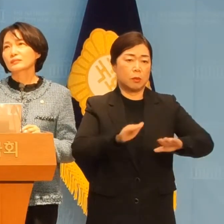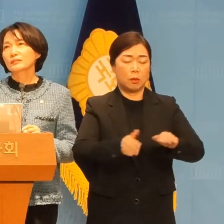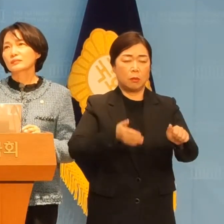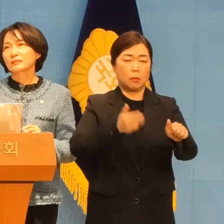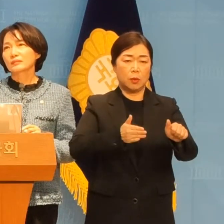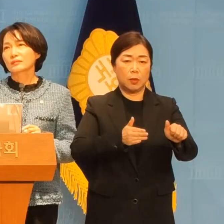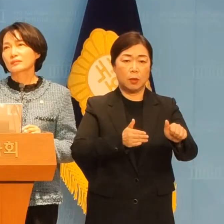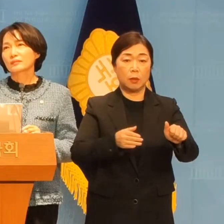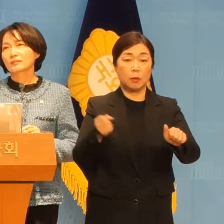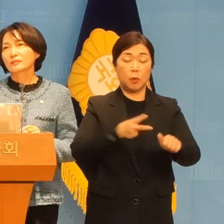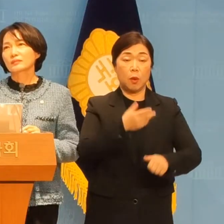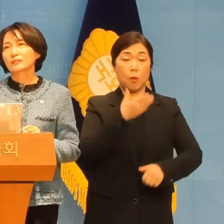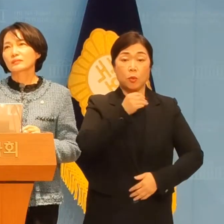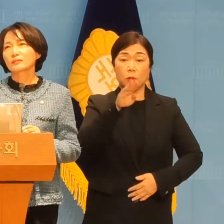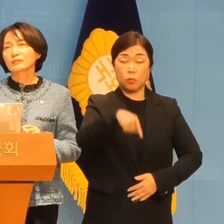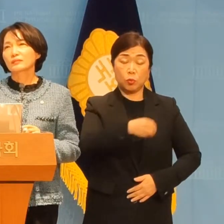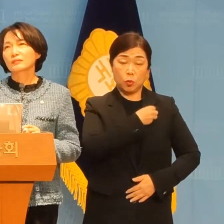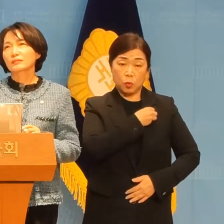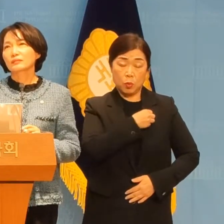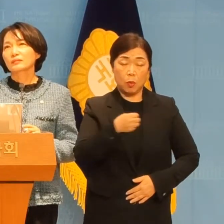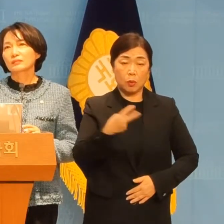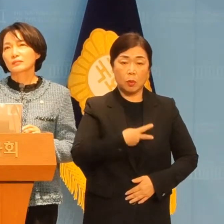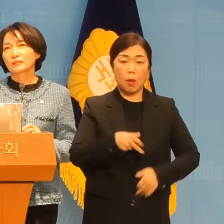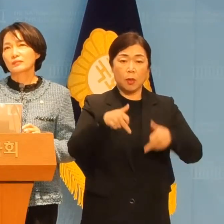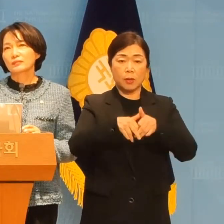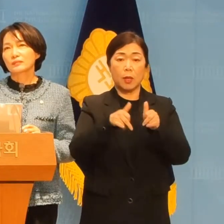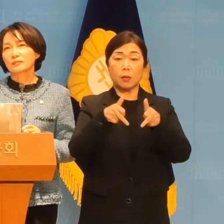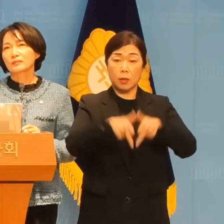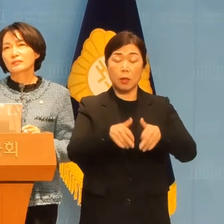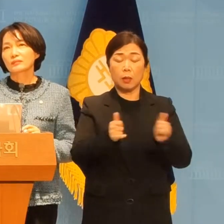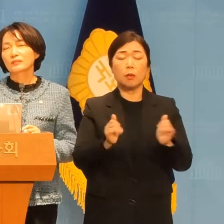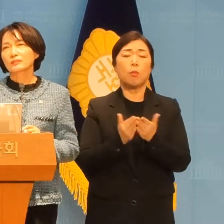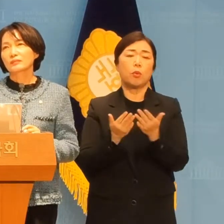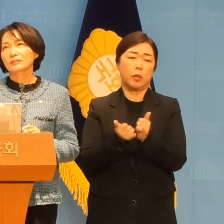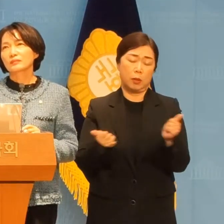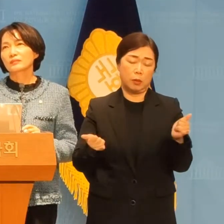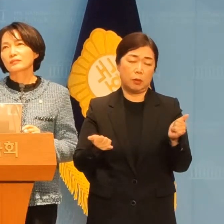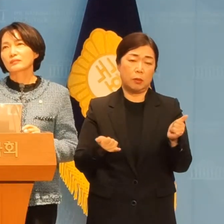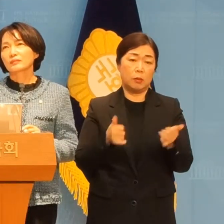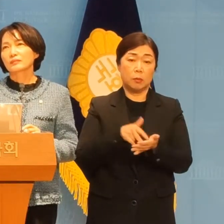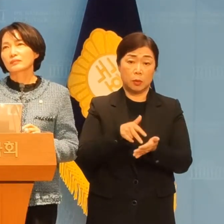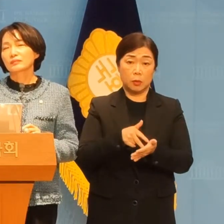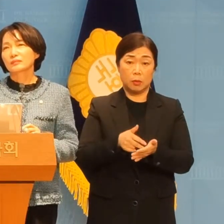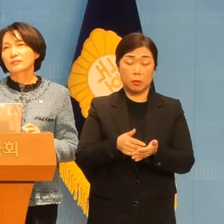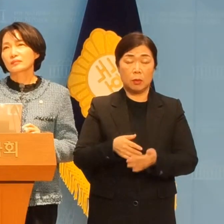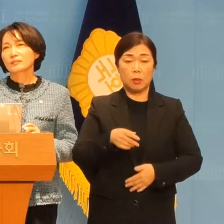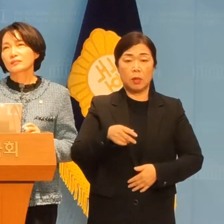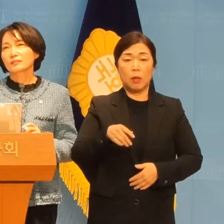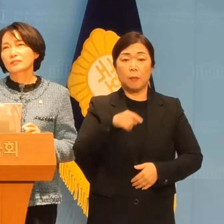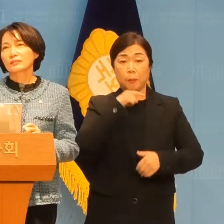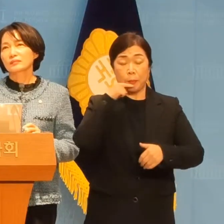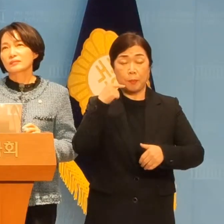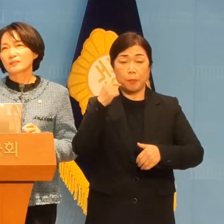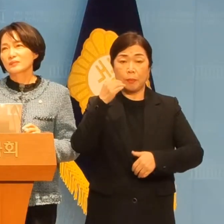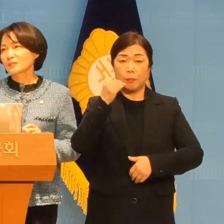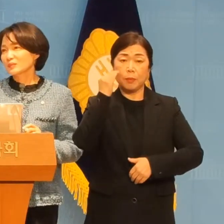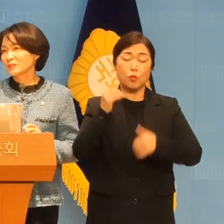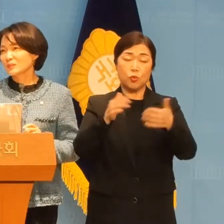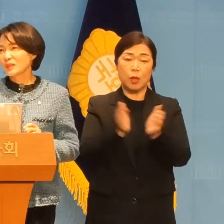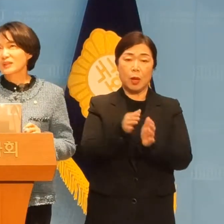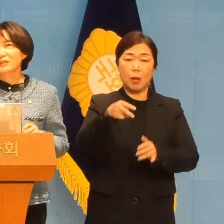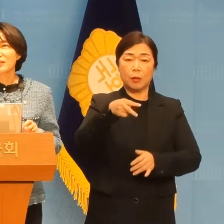보건복지위원회 소속이기도 한 그리고 장애 당사자이기도 한 국민비타민 서영석 의원과